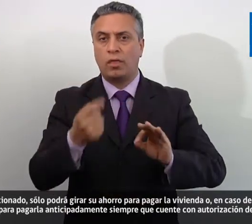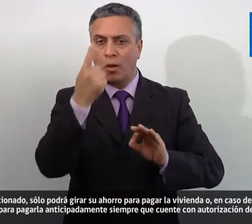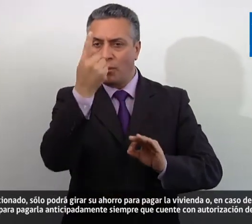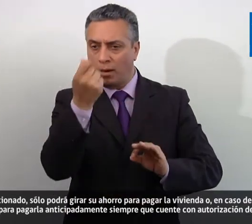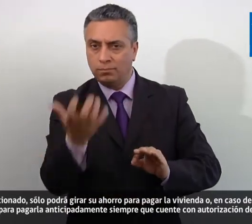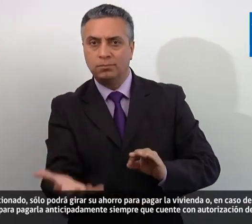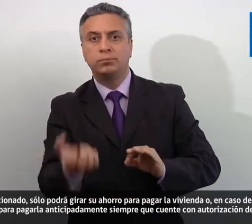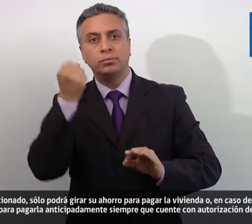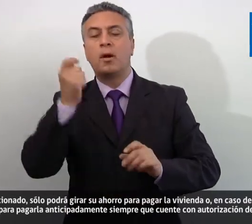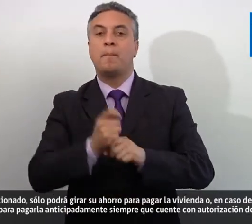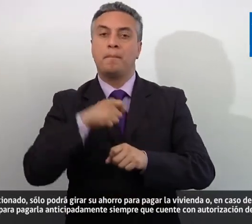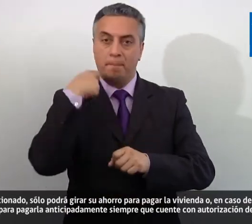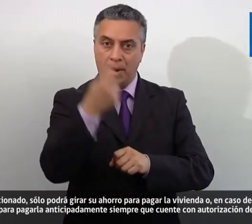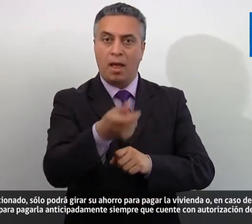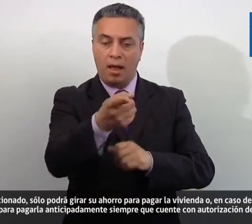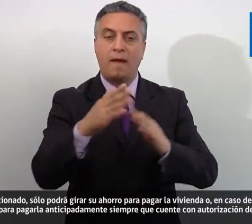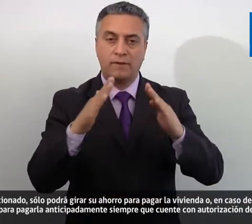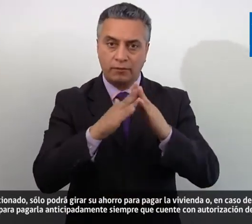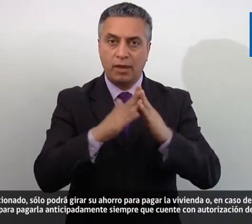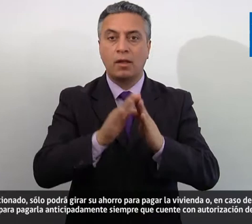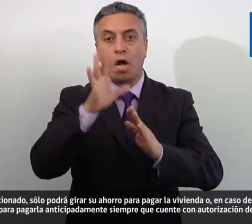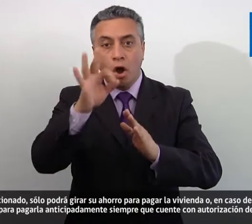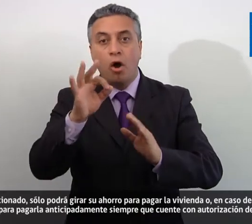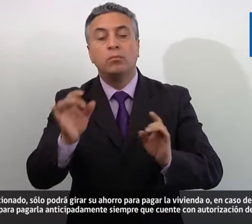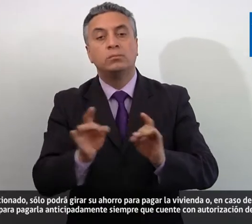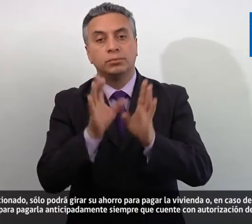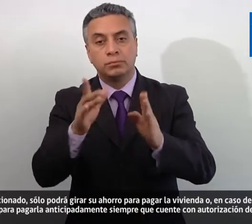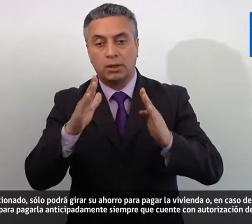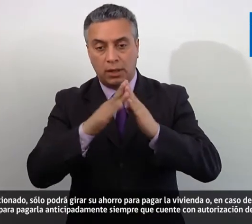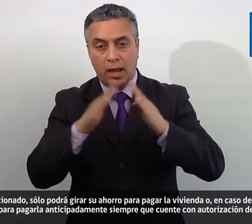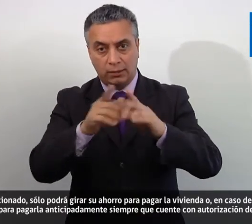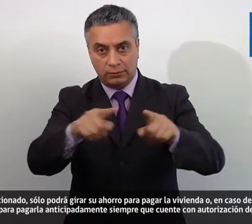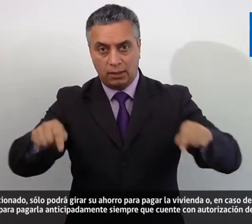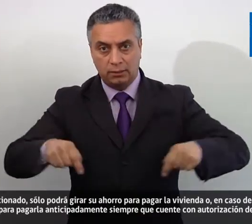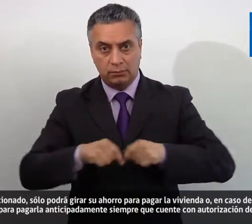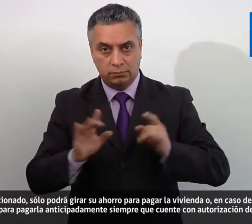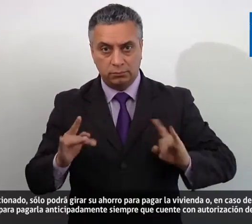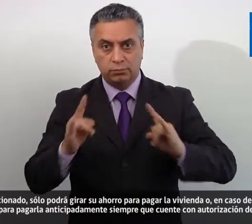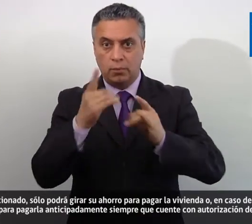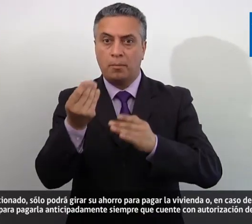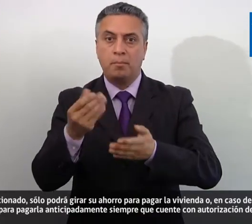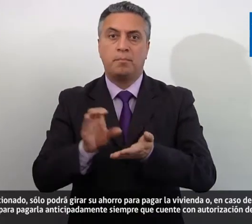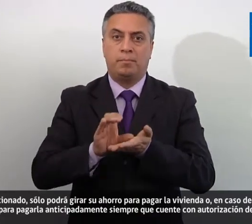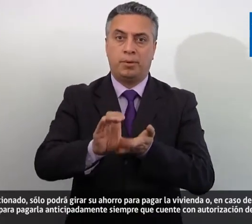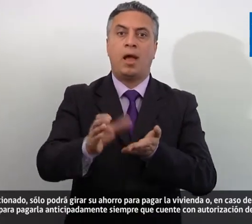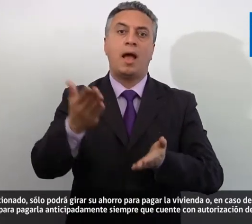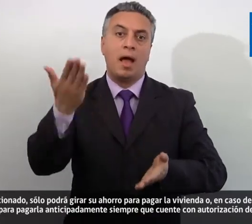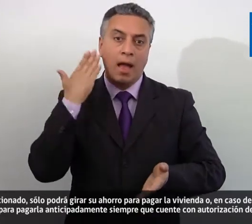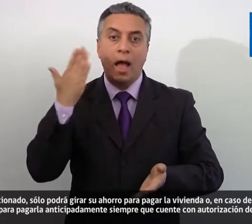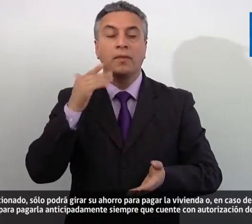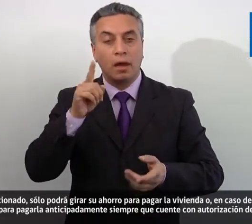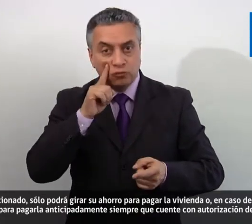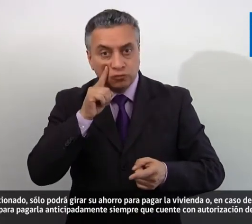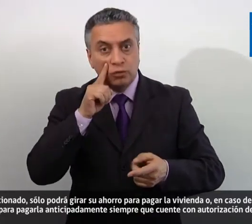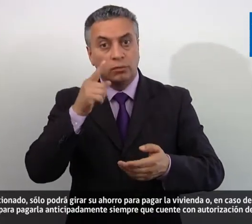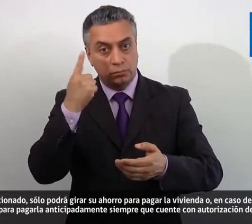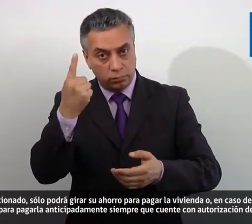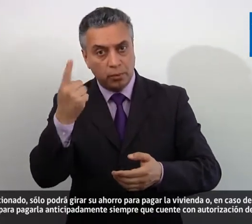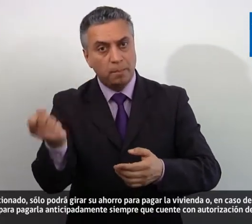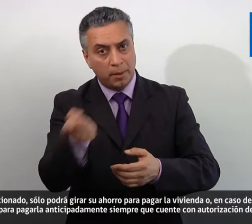vivienda o, en caso de construcción en sitio propio, para pagarla anticipadamente siempre que cuente con autorización del